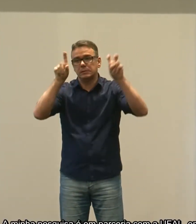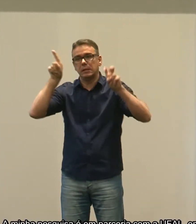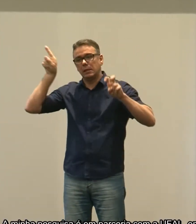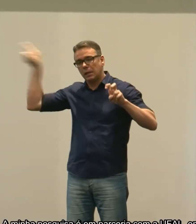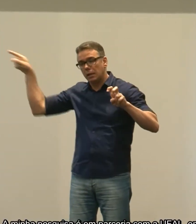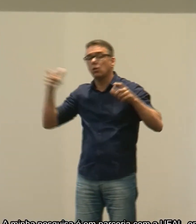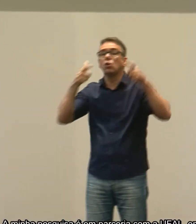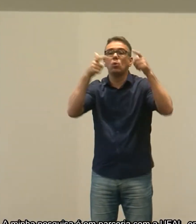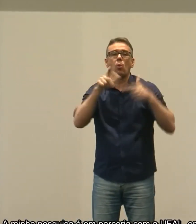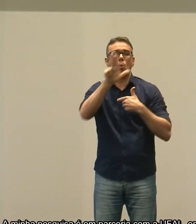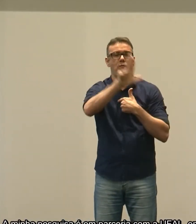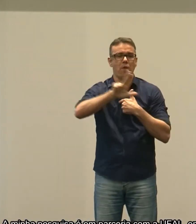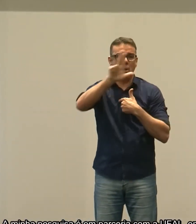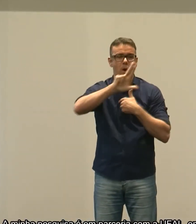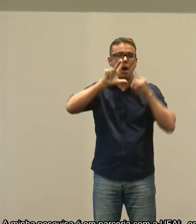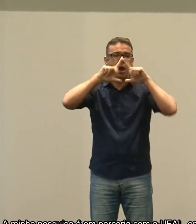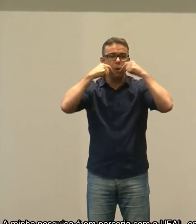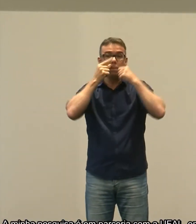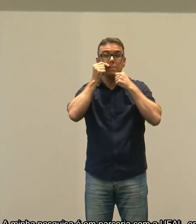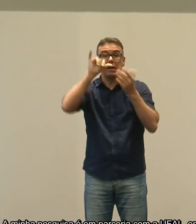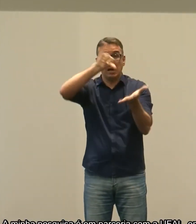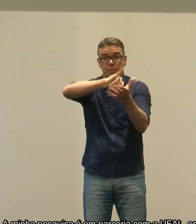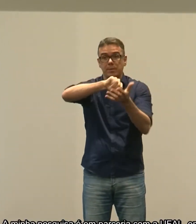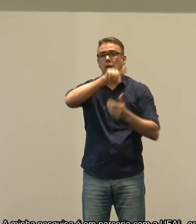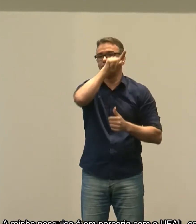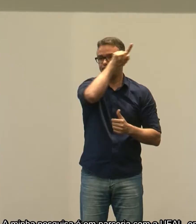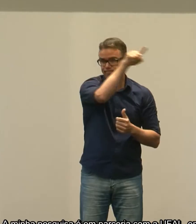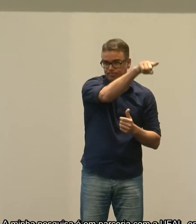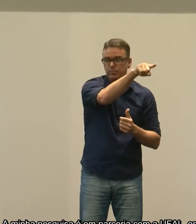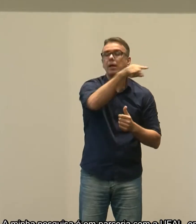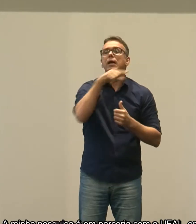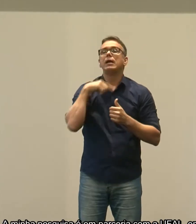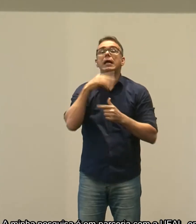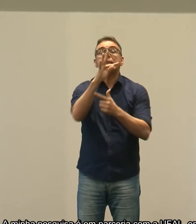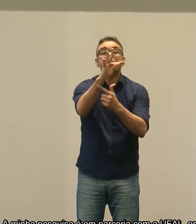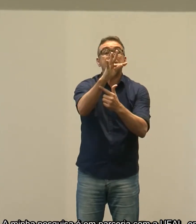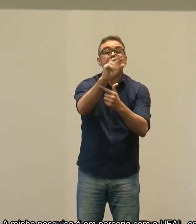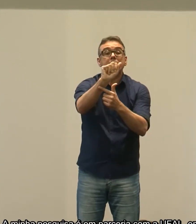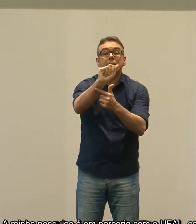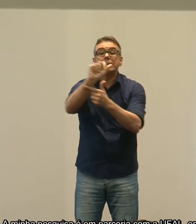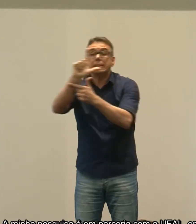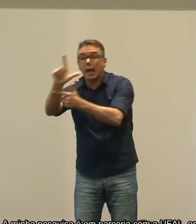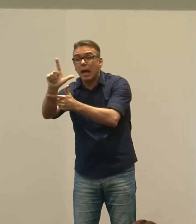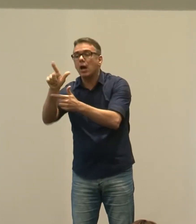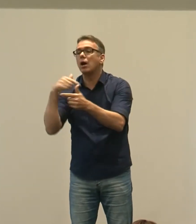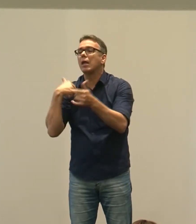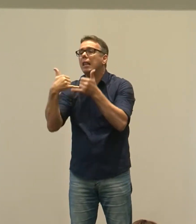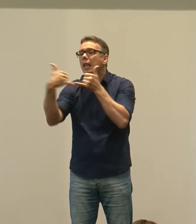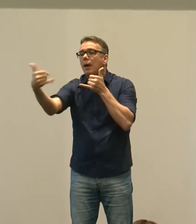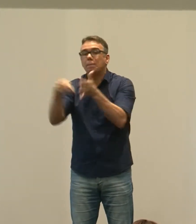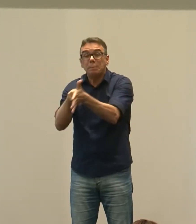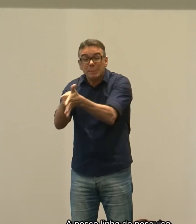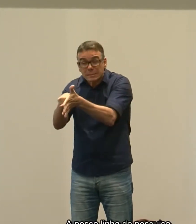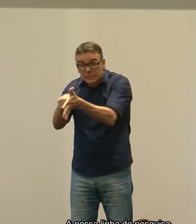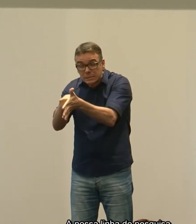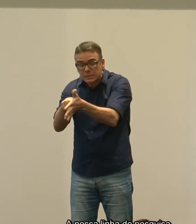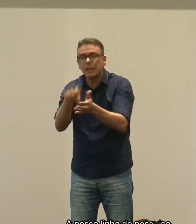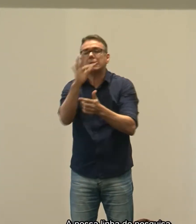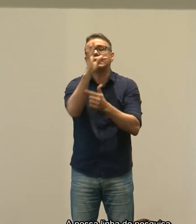A minha pesquisa é em parceria com a UFAL, em Maceió. E a nossa linha